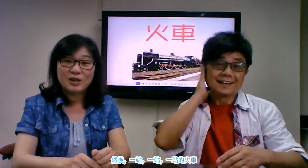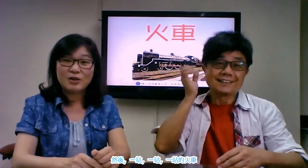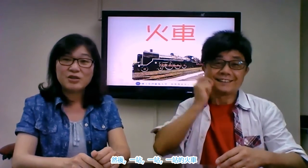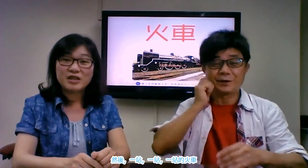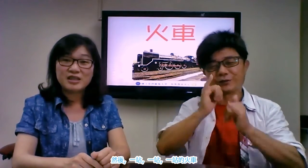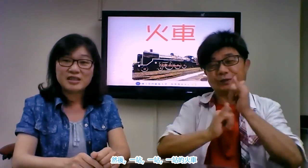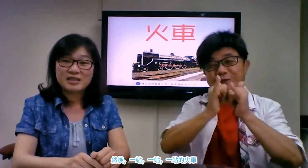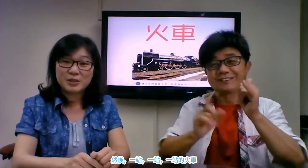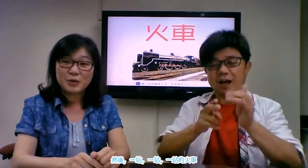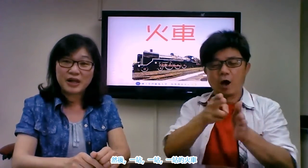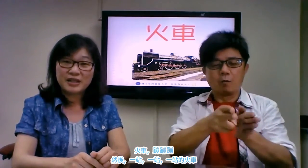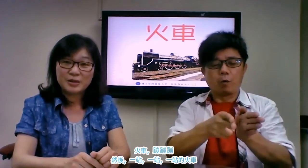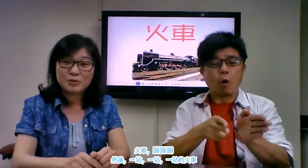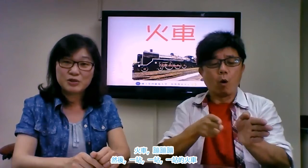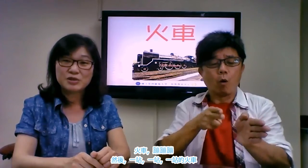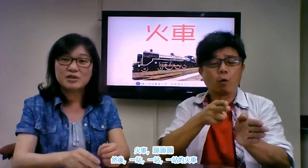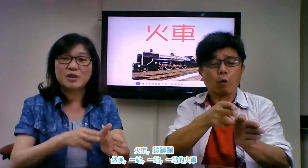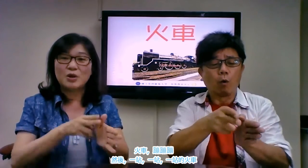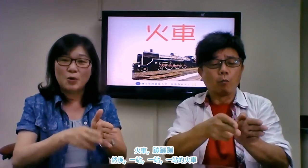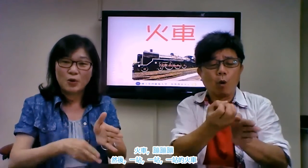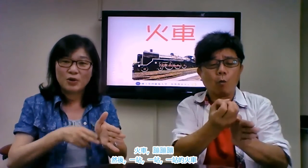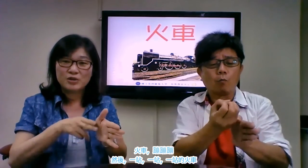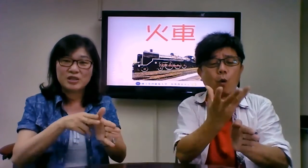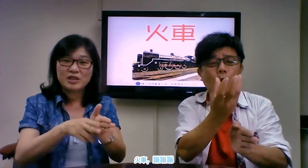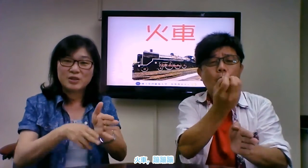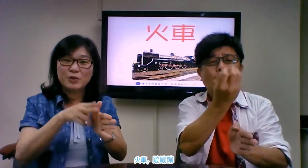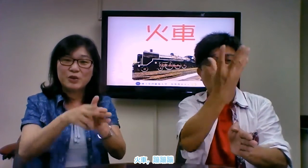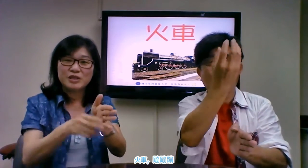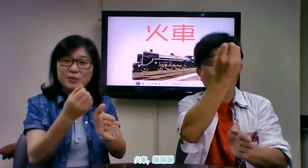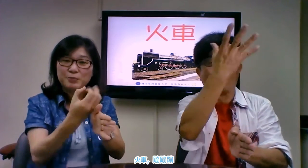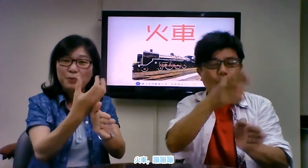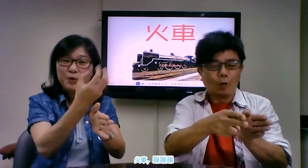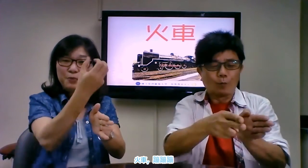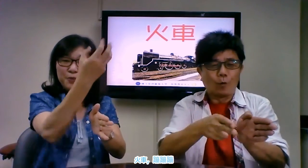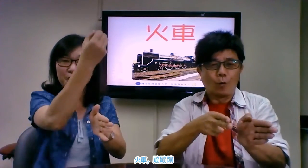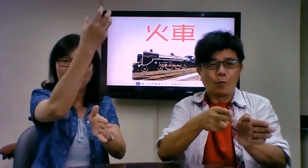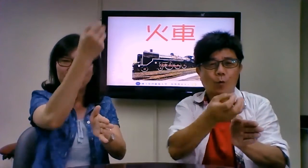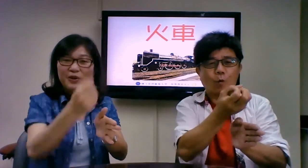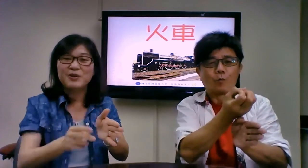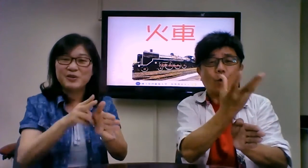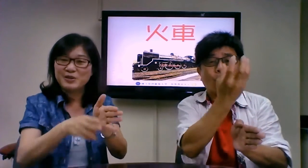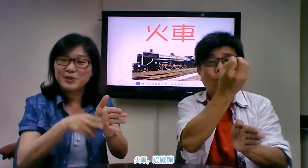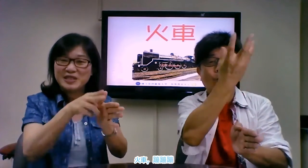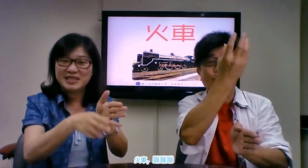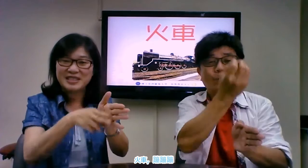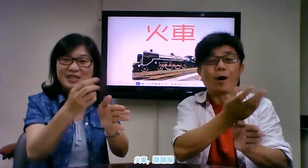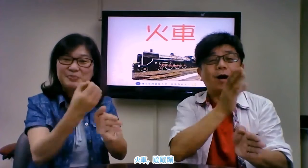龙人呢喜欢的故事是火车，火车啵啵啵，火车啵啵